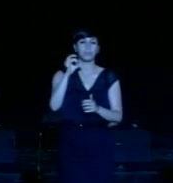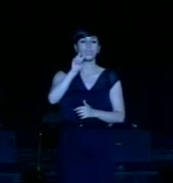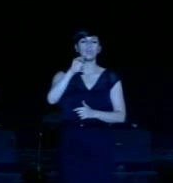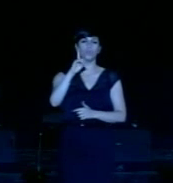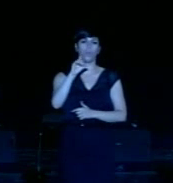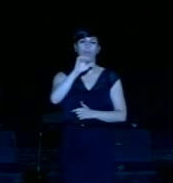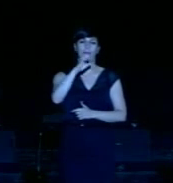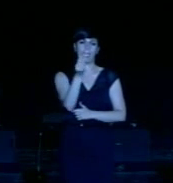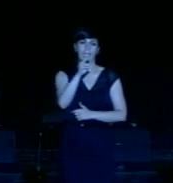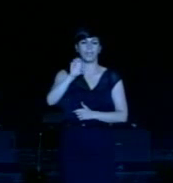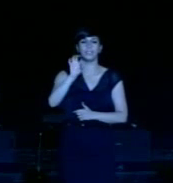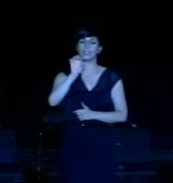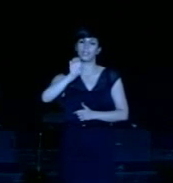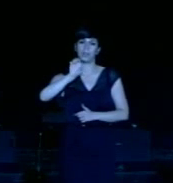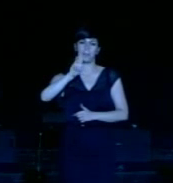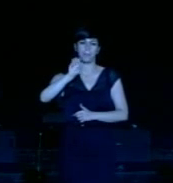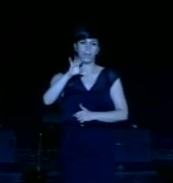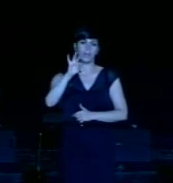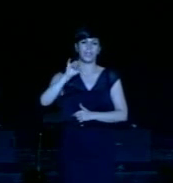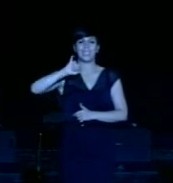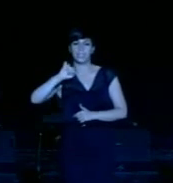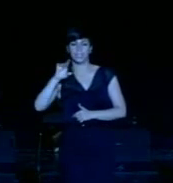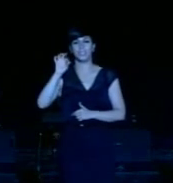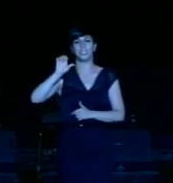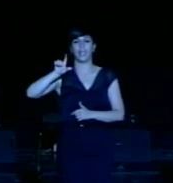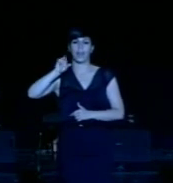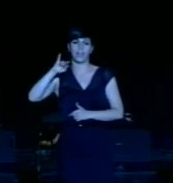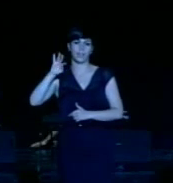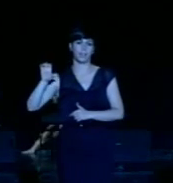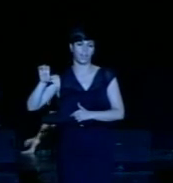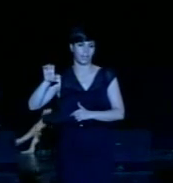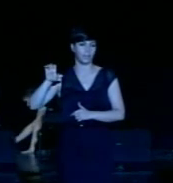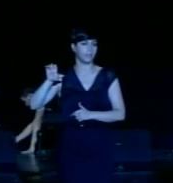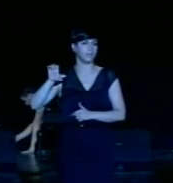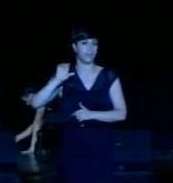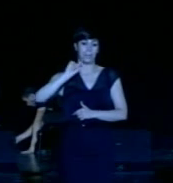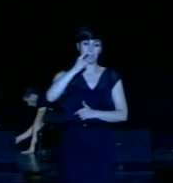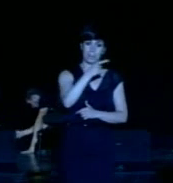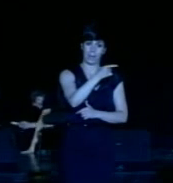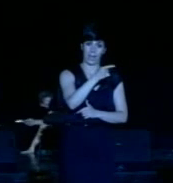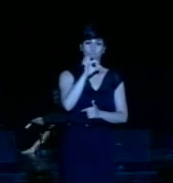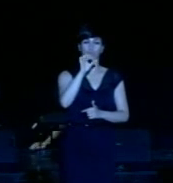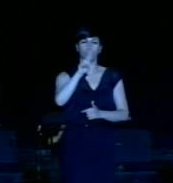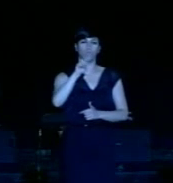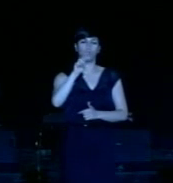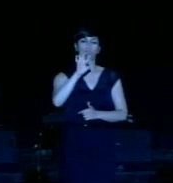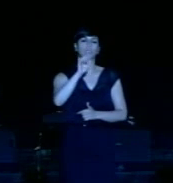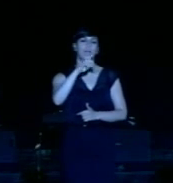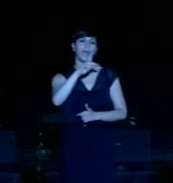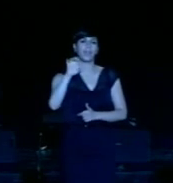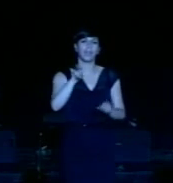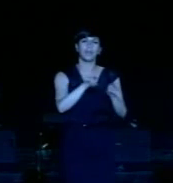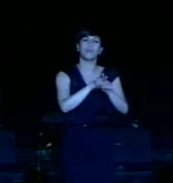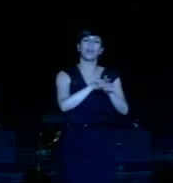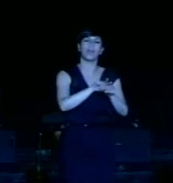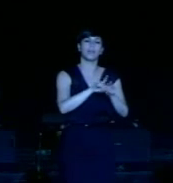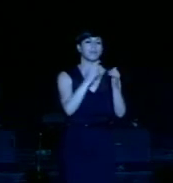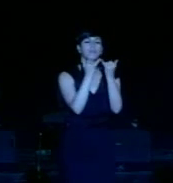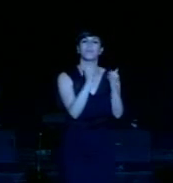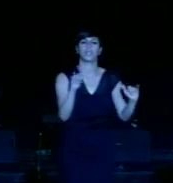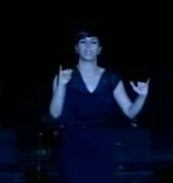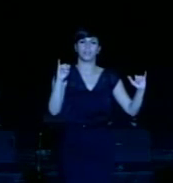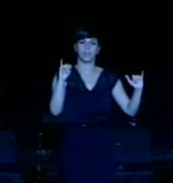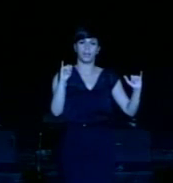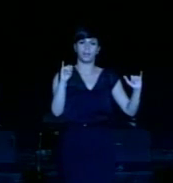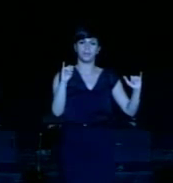Chudake, Sepata y Selite. La primera, Chudake, la realizaban en las celebraciones que